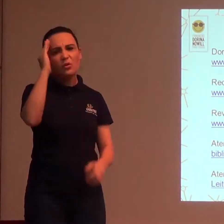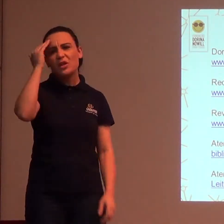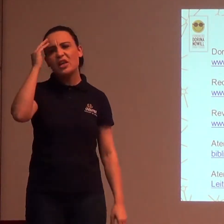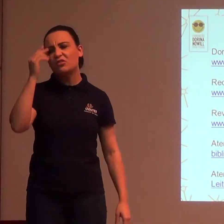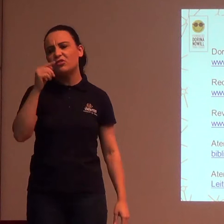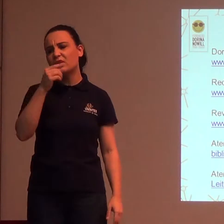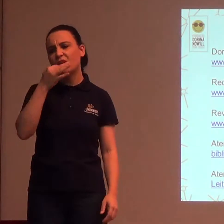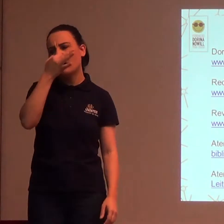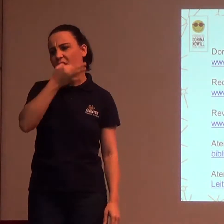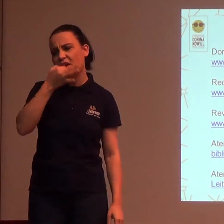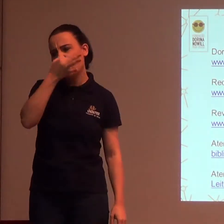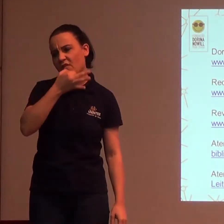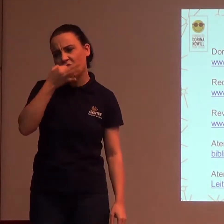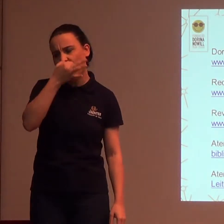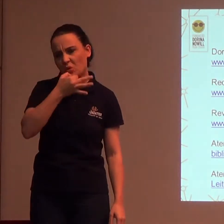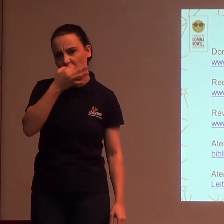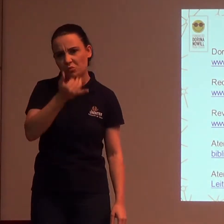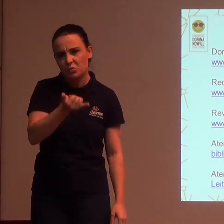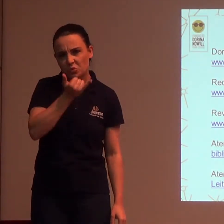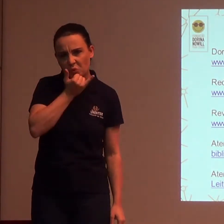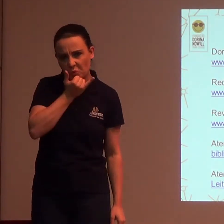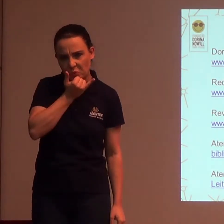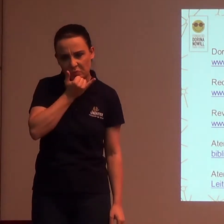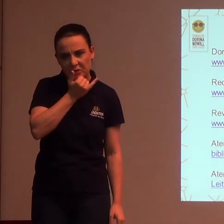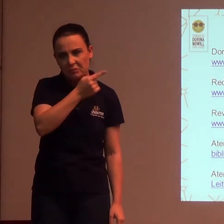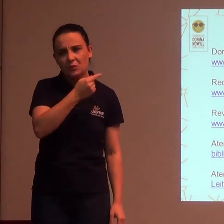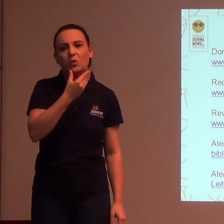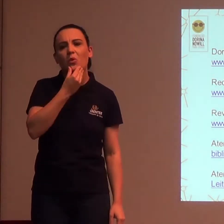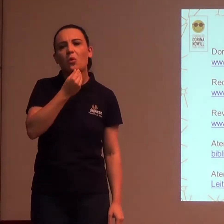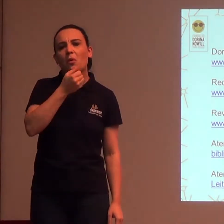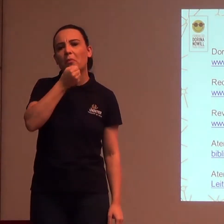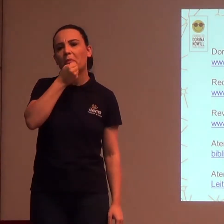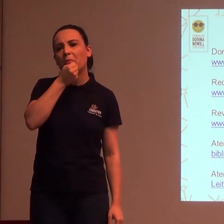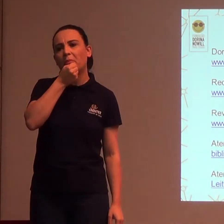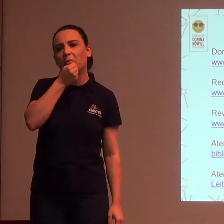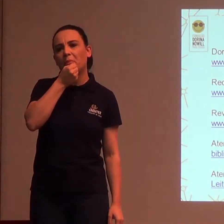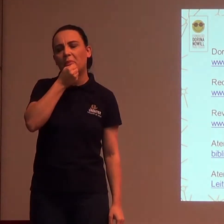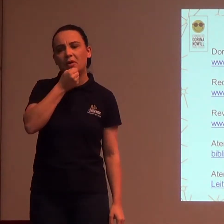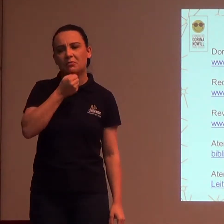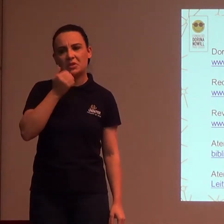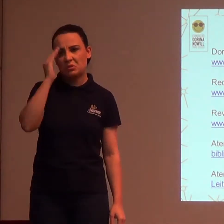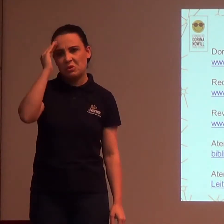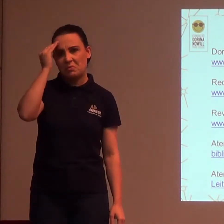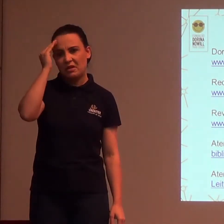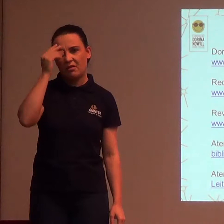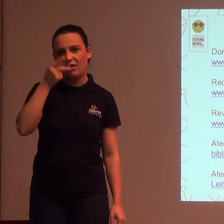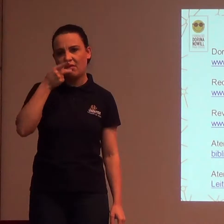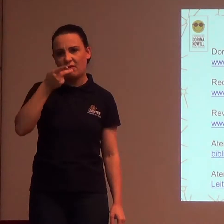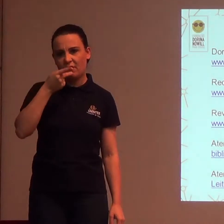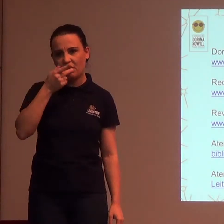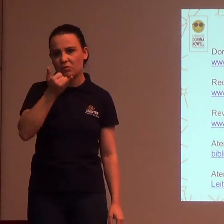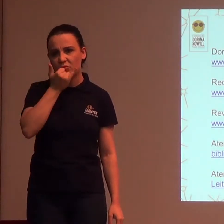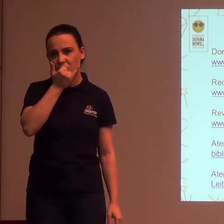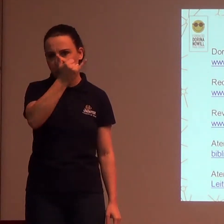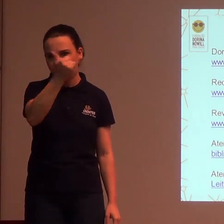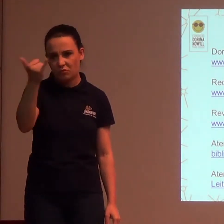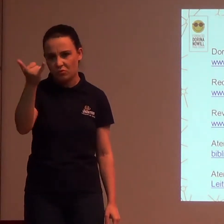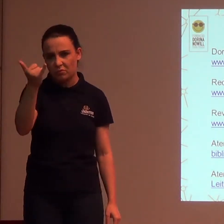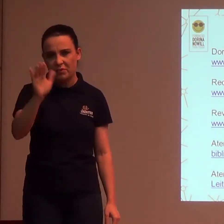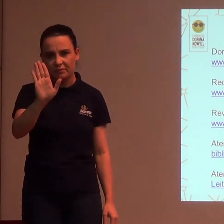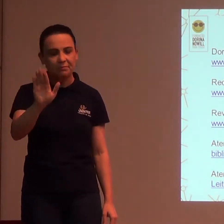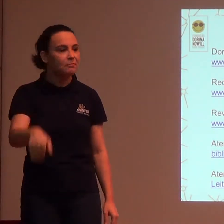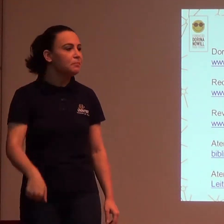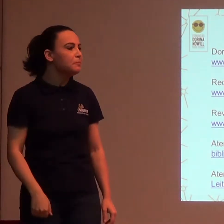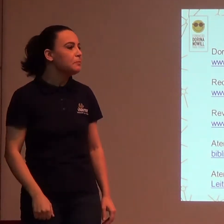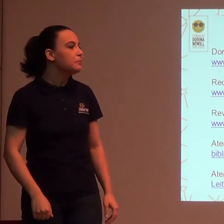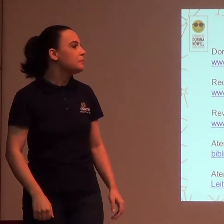lembrado. Inclusive, assim, até para qualificar esse trabalho que a gente fazia de inserção no mundo do trabalho, antes a